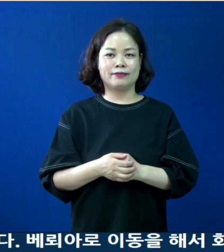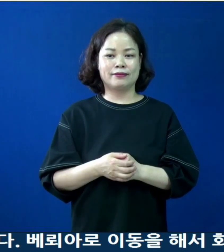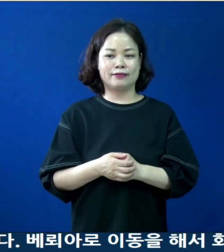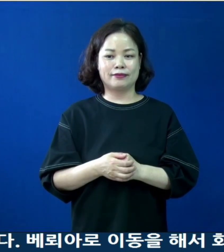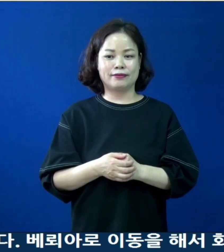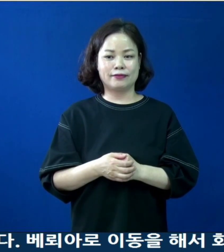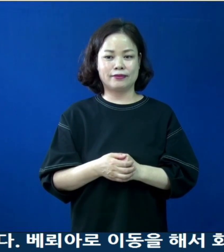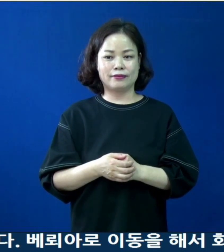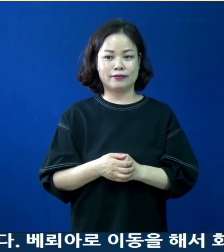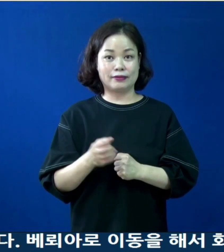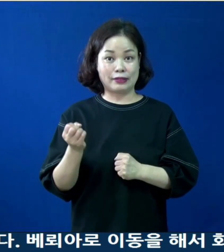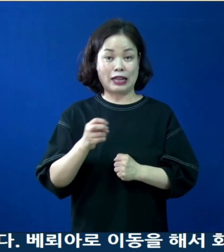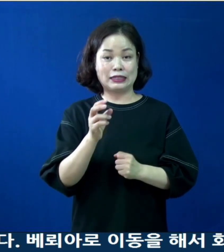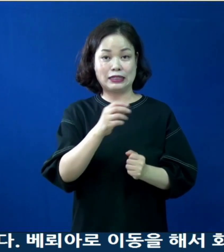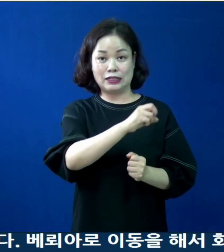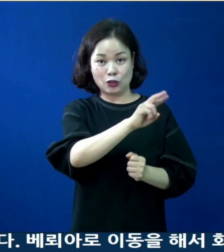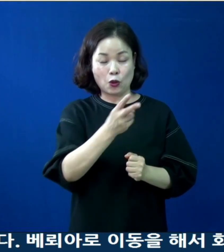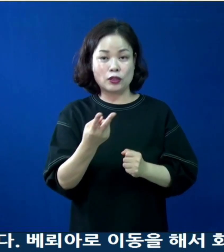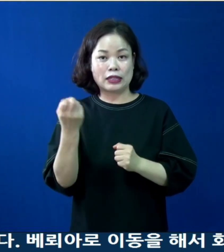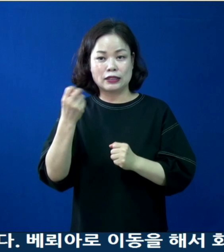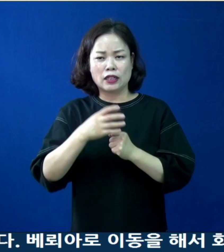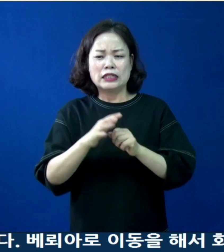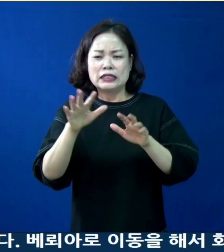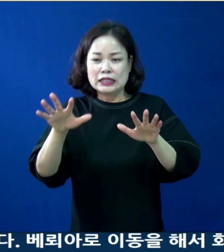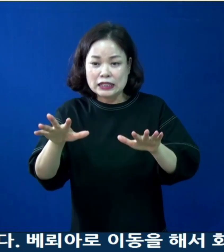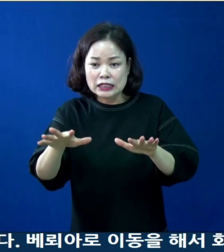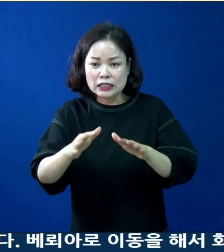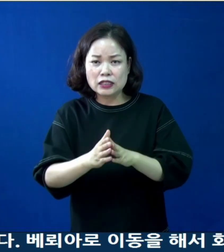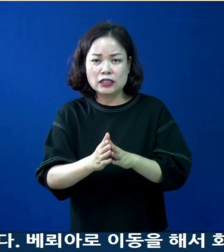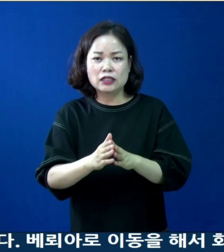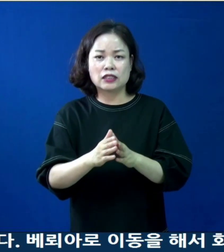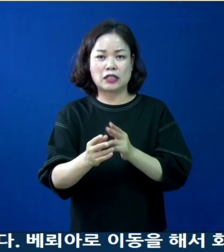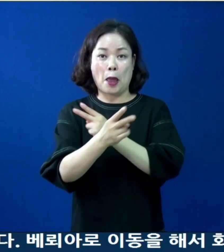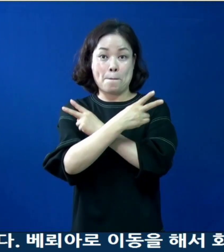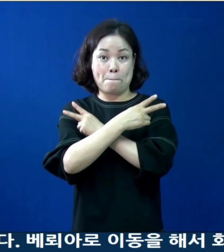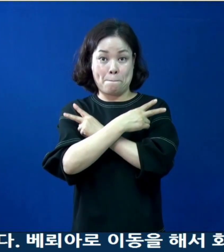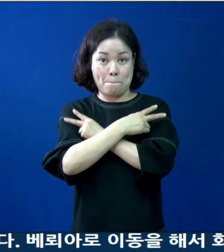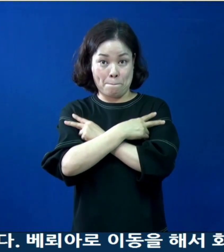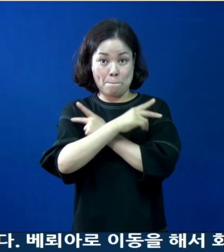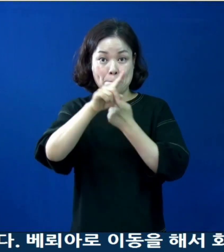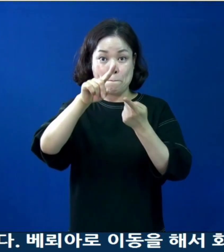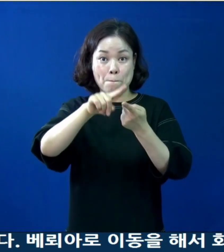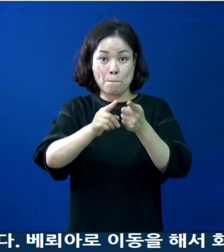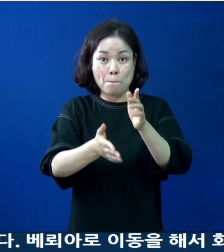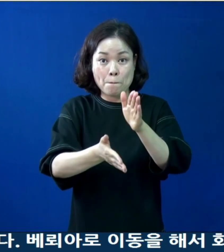이따 다시 글로 돌아올 겁니다. 이게 지금 베레아 도시로 이동했습니다.